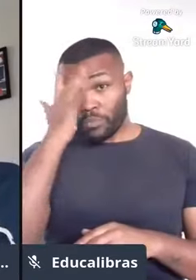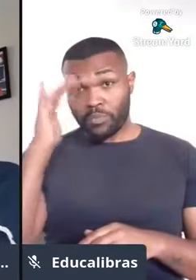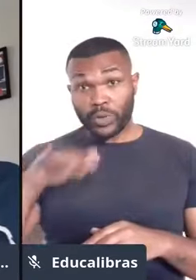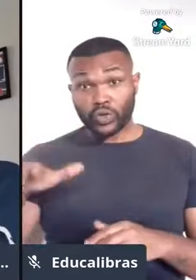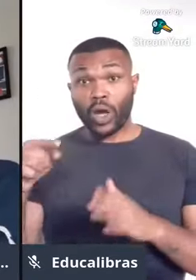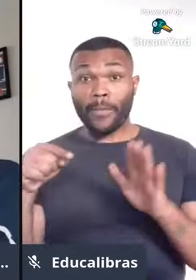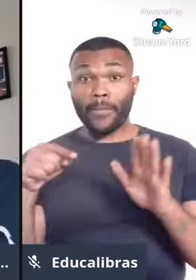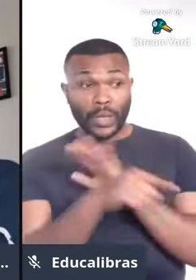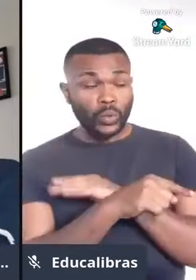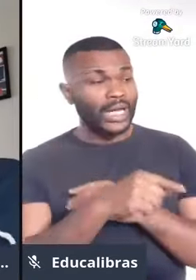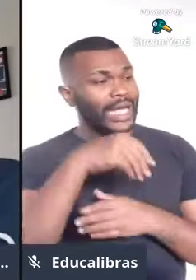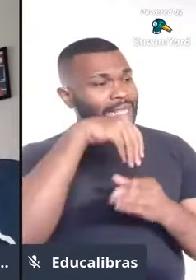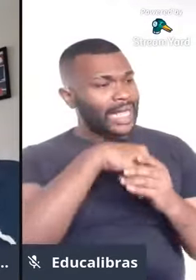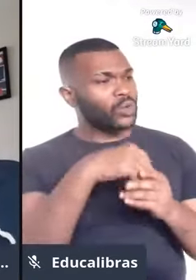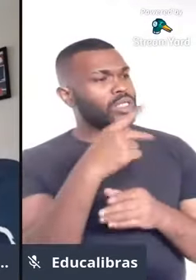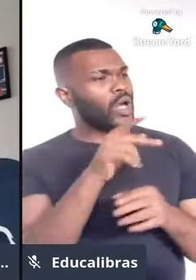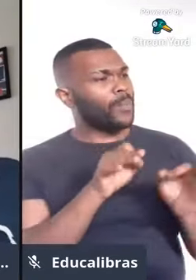deficiência.